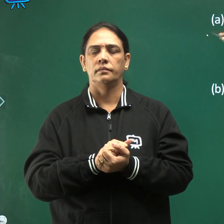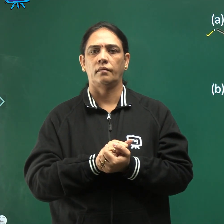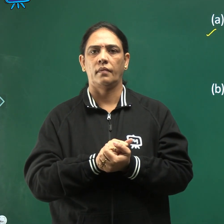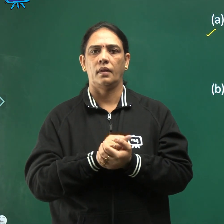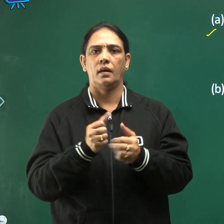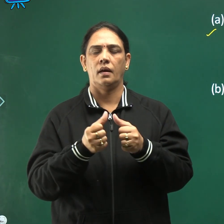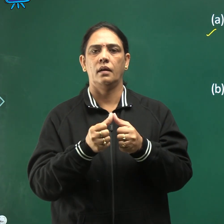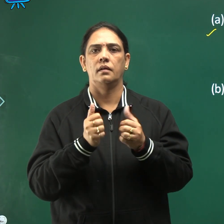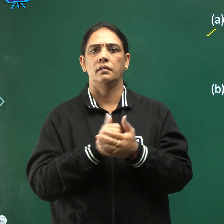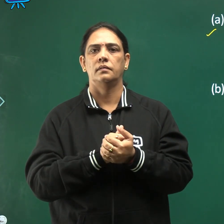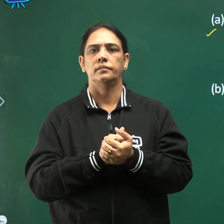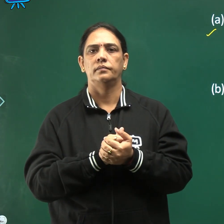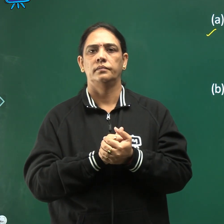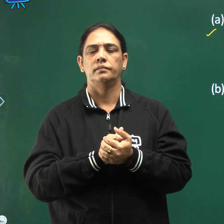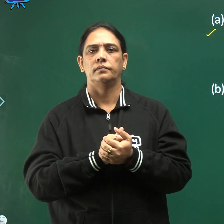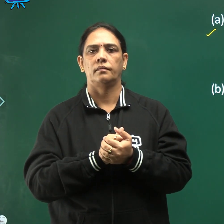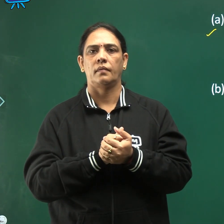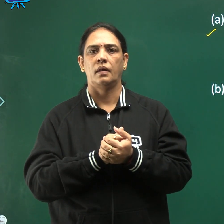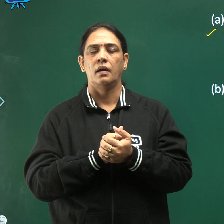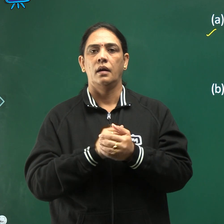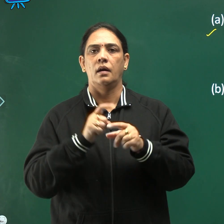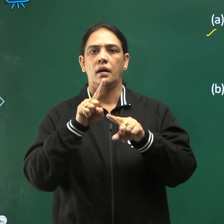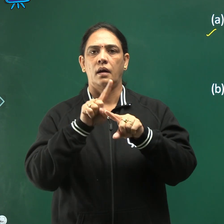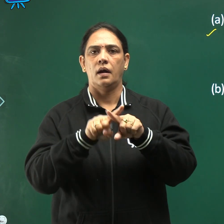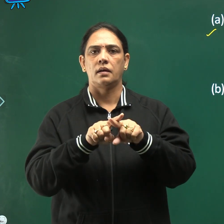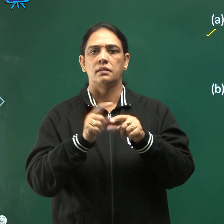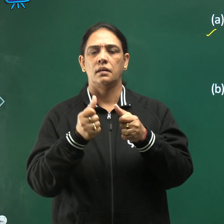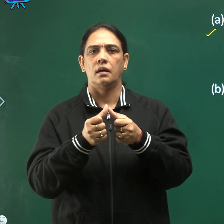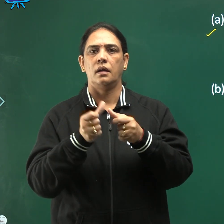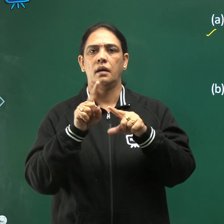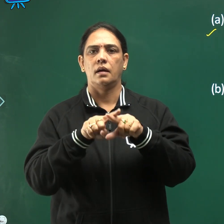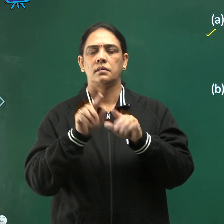ए एक्स अक्ष पर